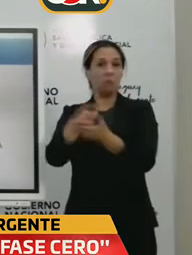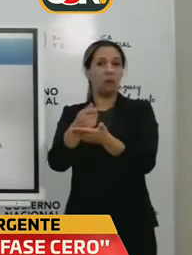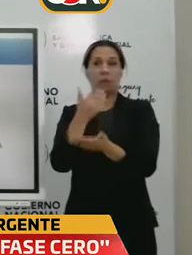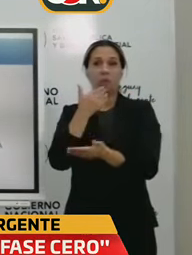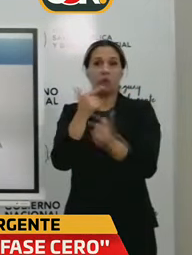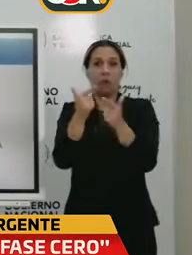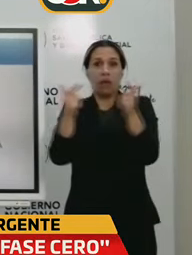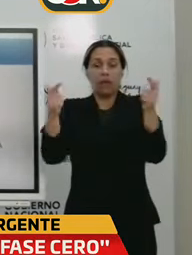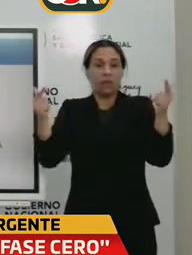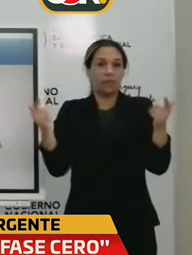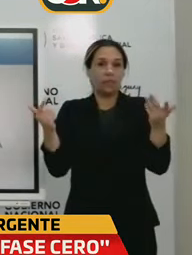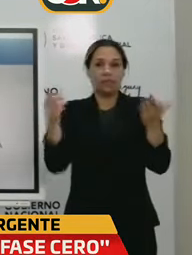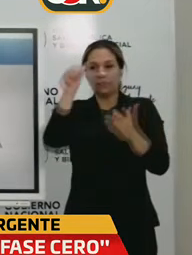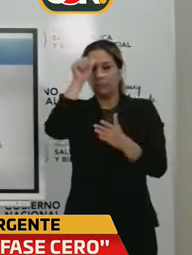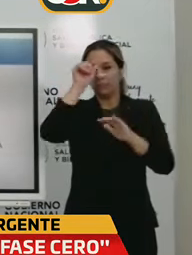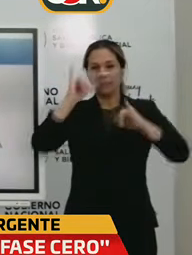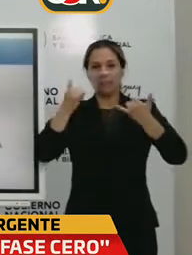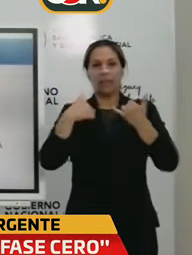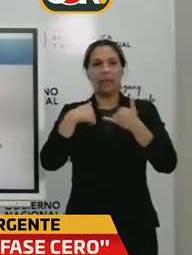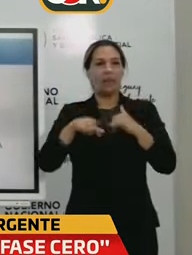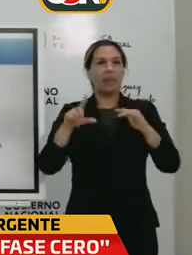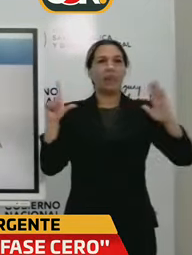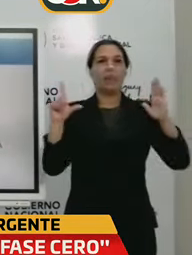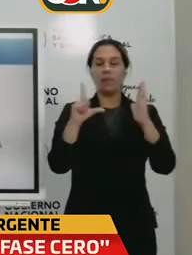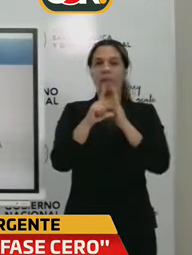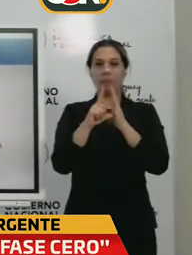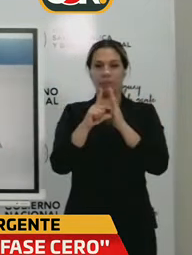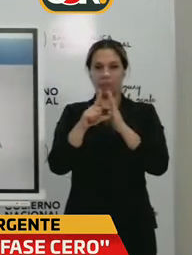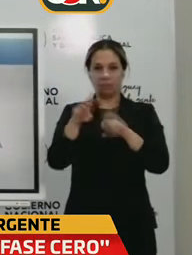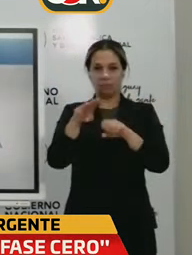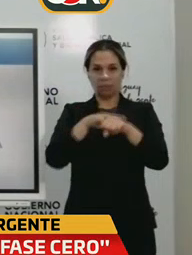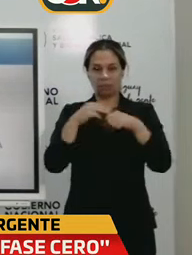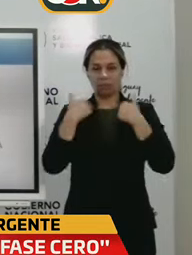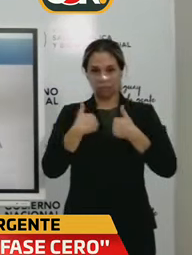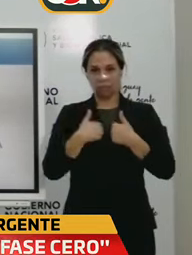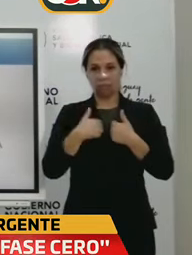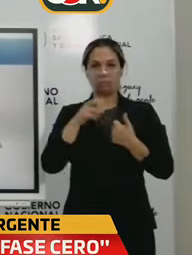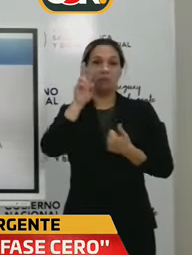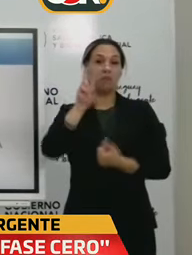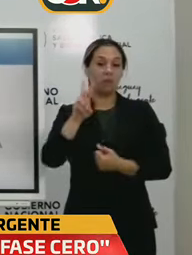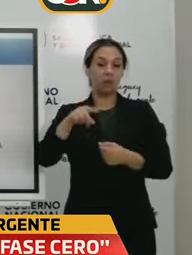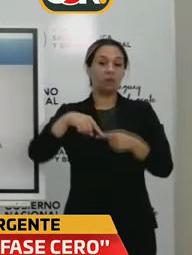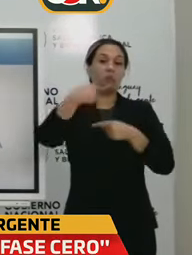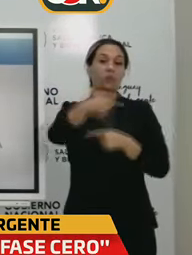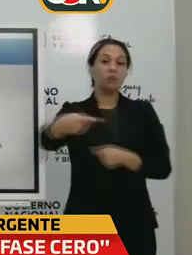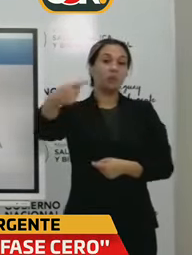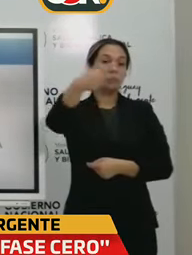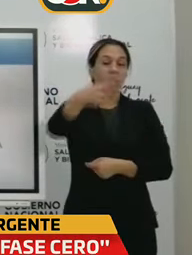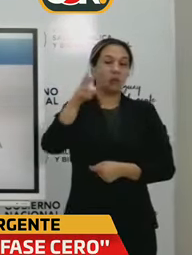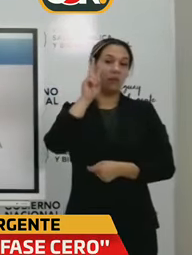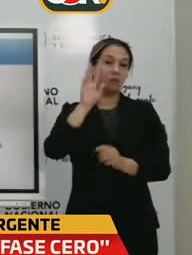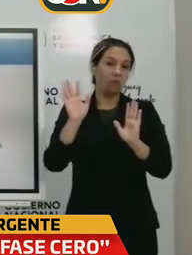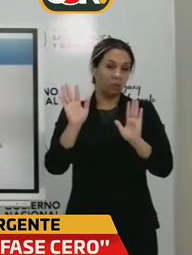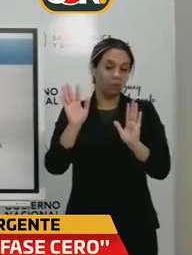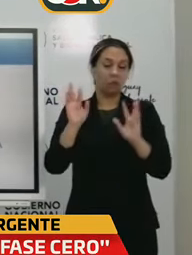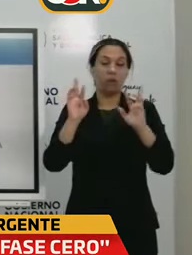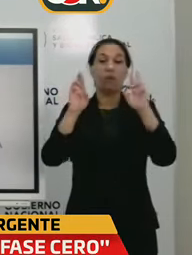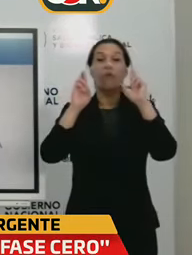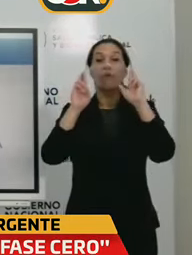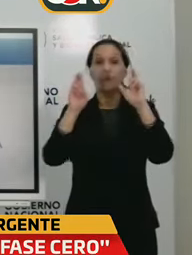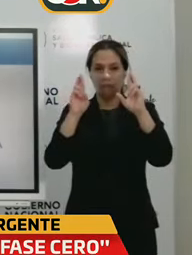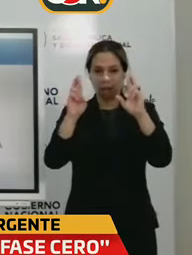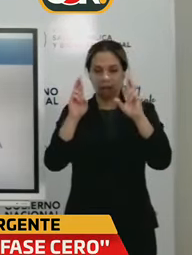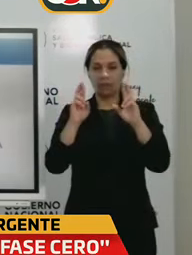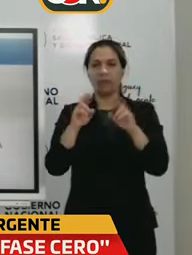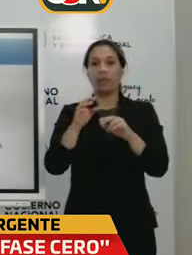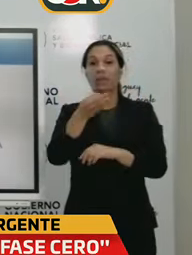Entonces, este es nuestro tope, estamos al tope. Lo ideal sería, veremos cómo transcurren en la próxima semana, lo ideal sería que si se va